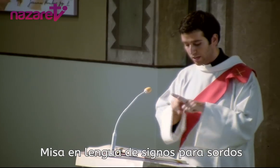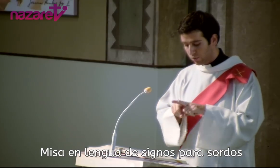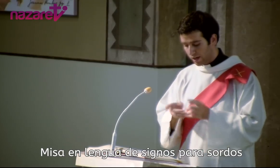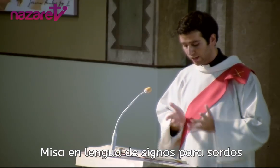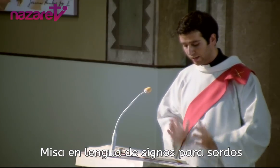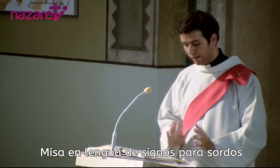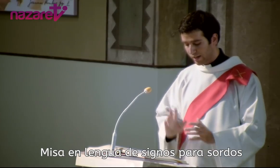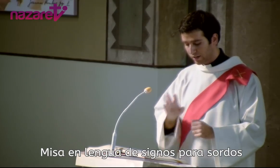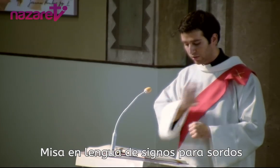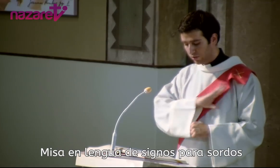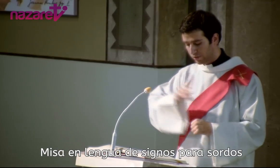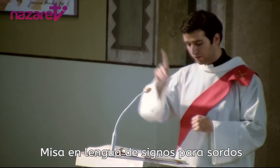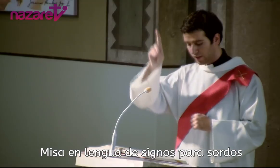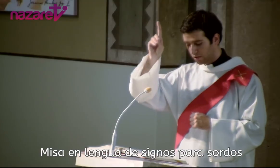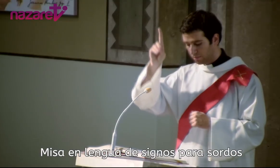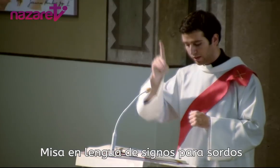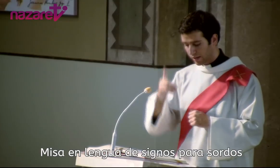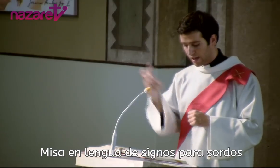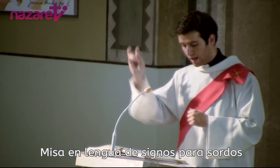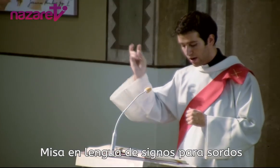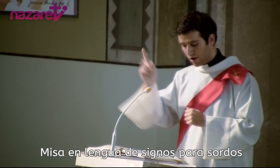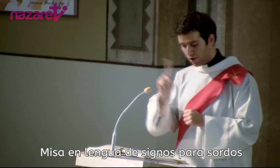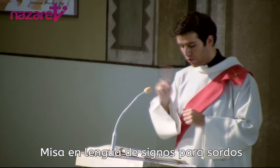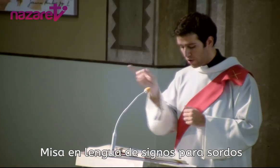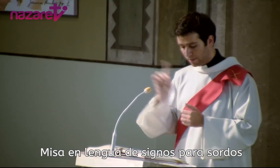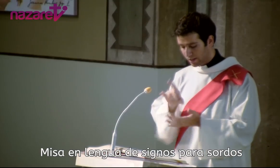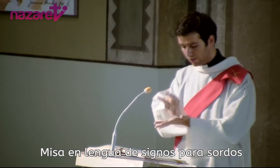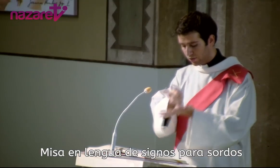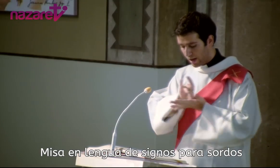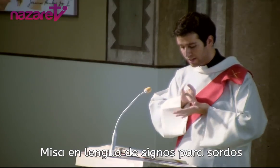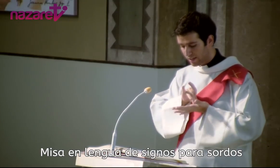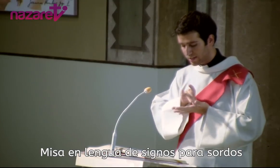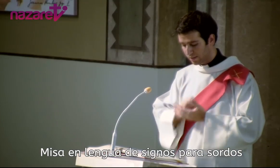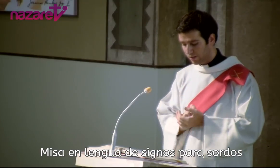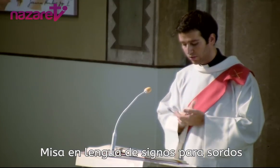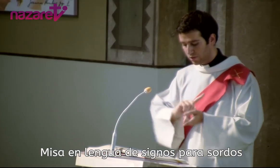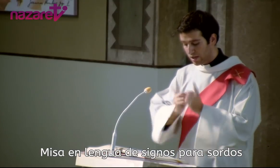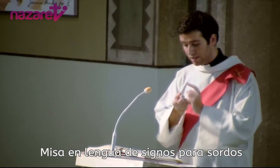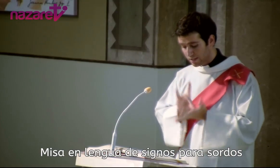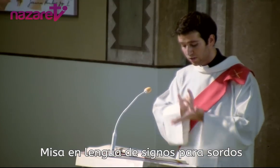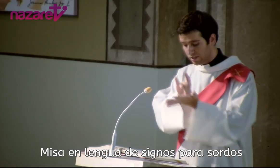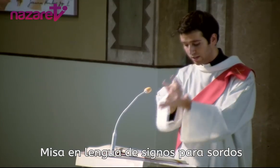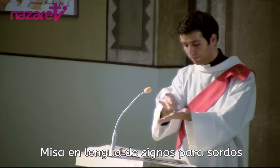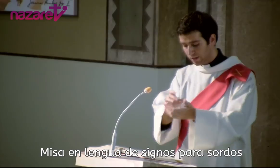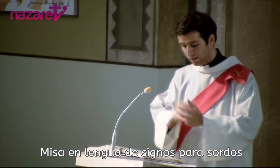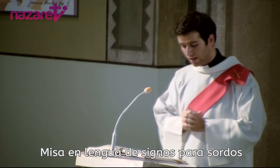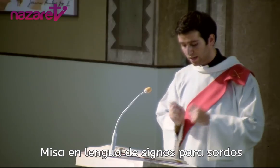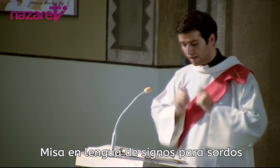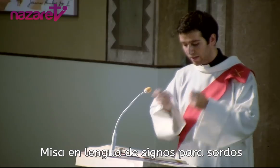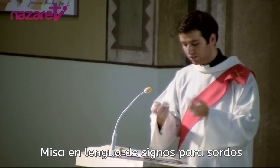Igual que el Hijo del Hombre no ha venido a ser servido, sino a servir y a dar su